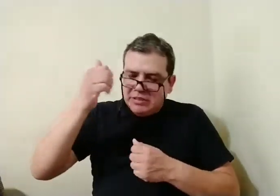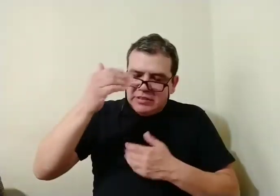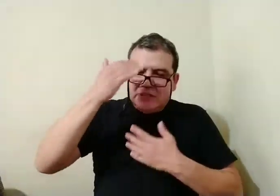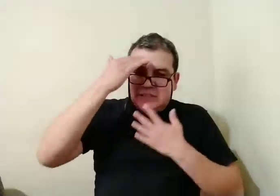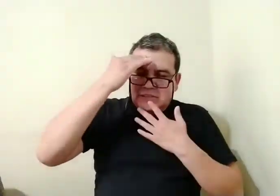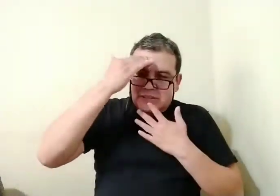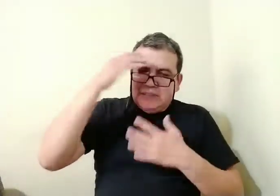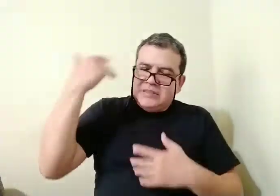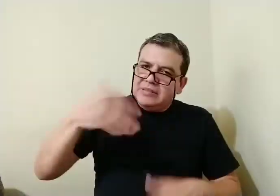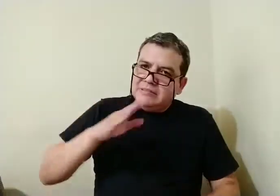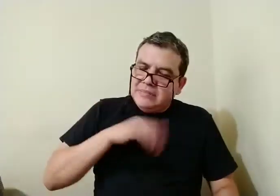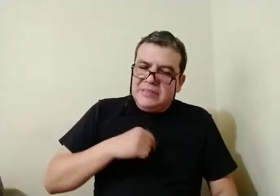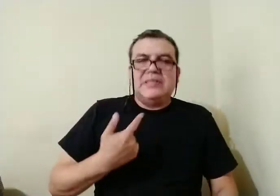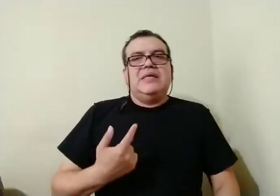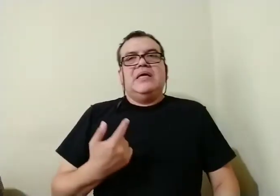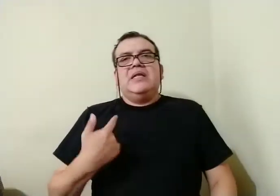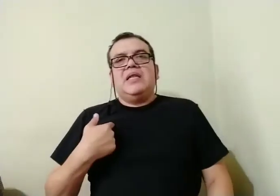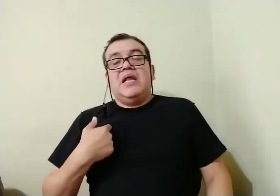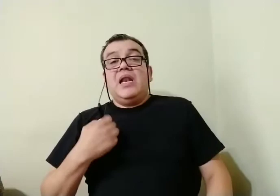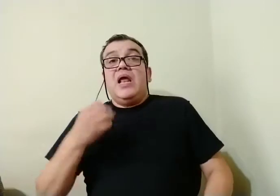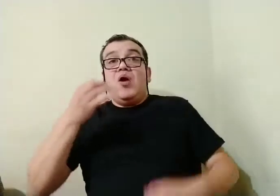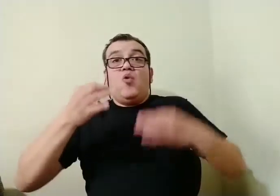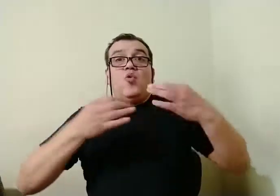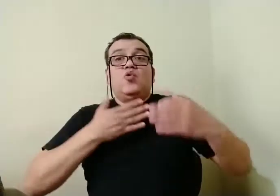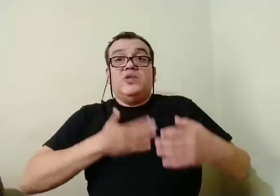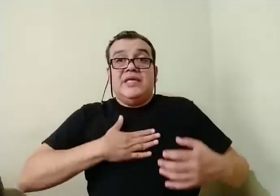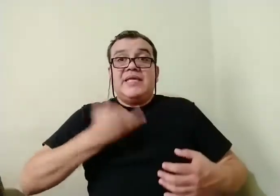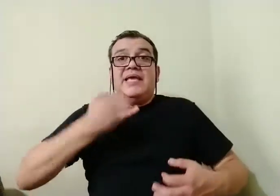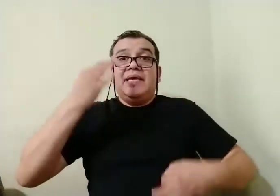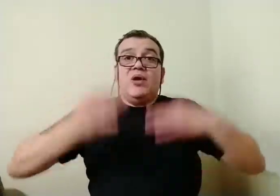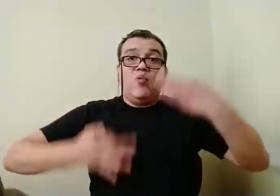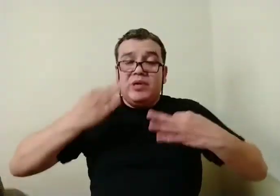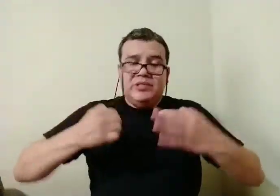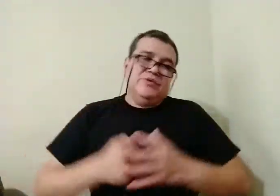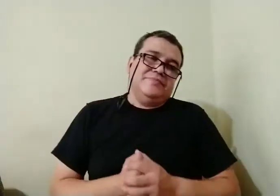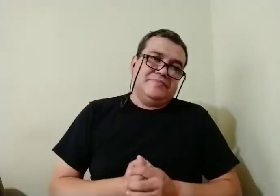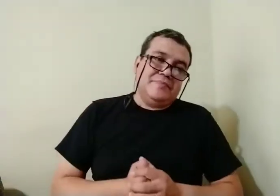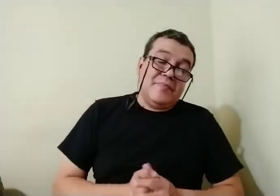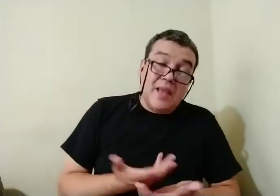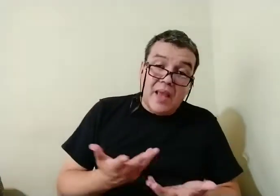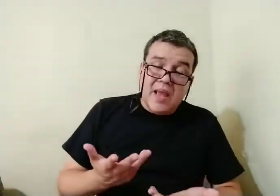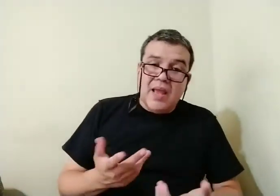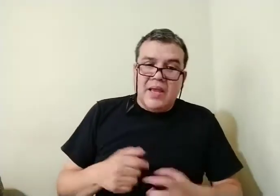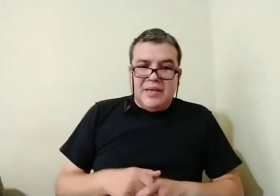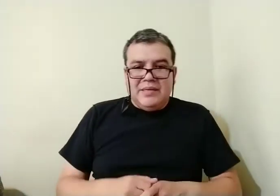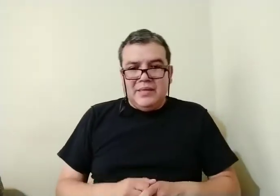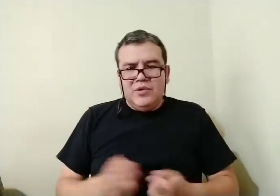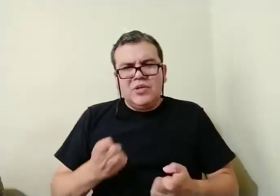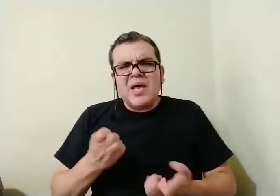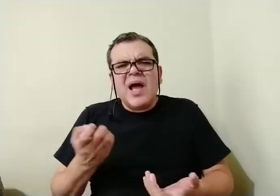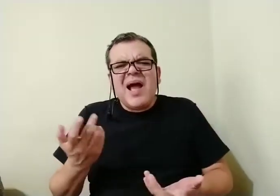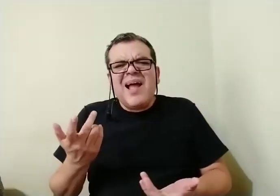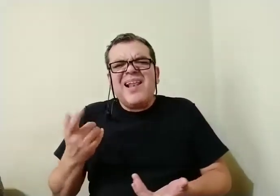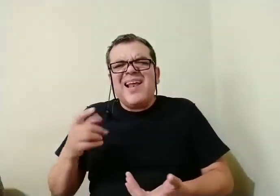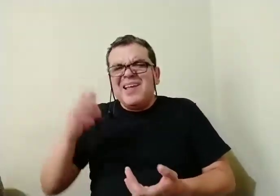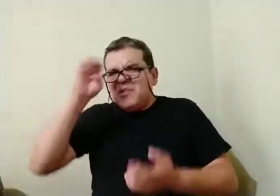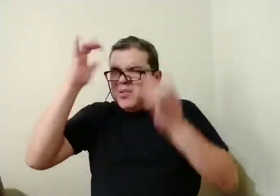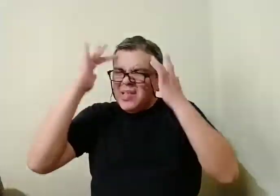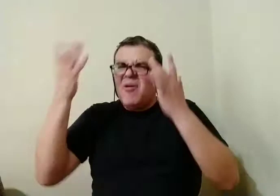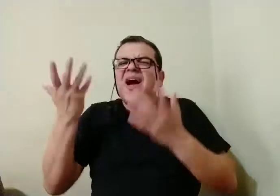En otras palabras, trabaja en los corazones para hacerlos conscientes de la